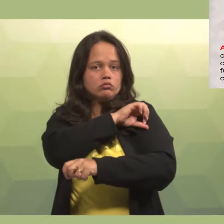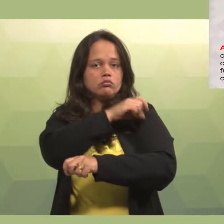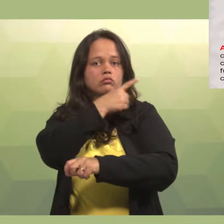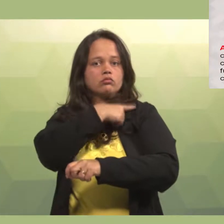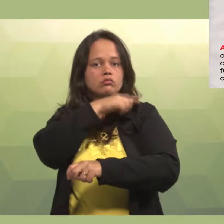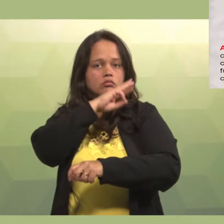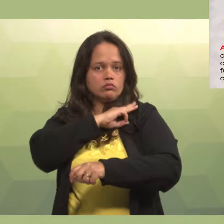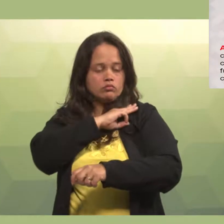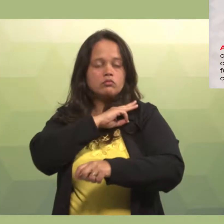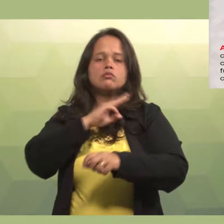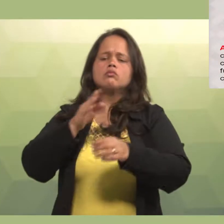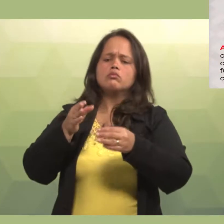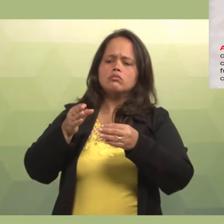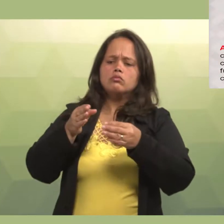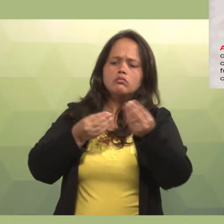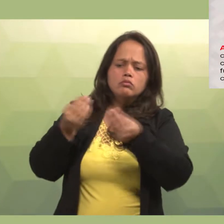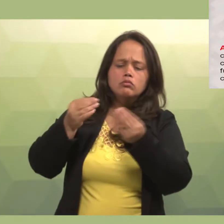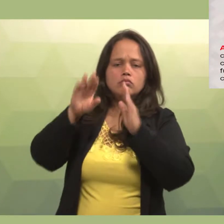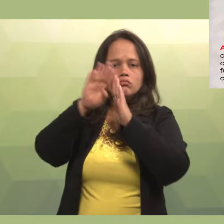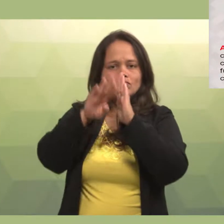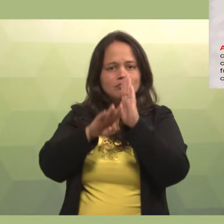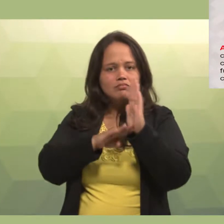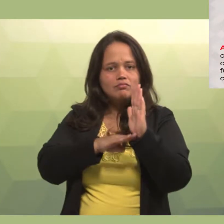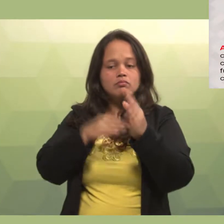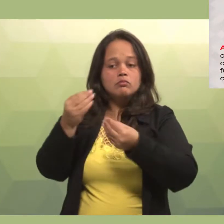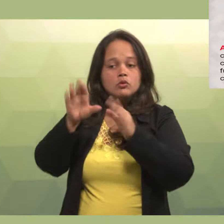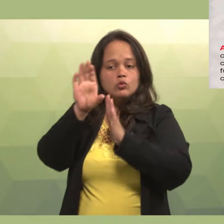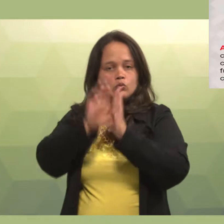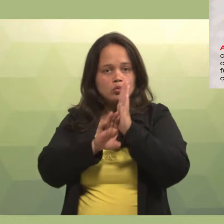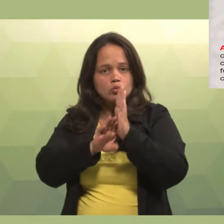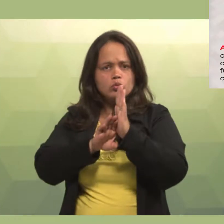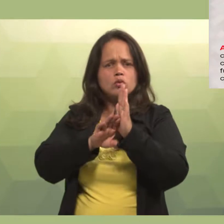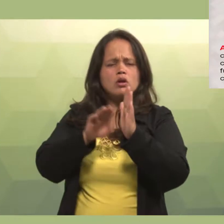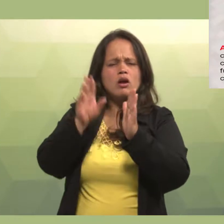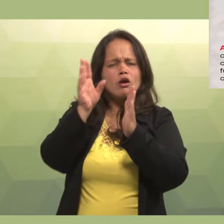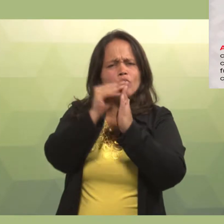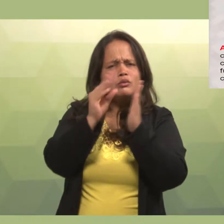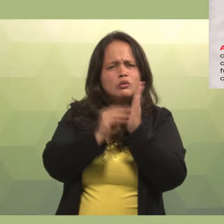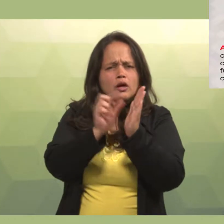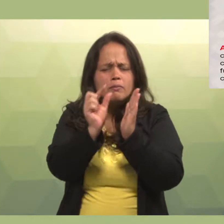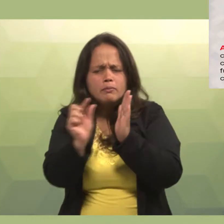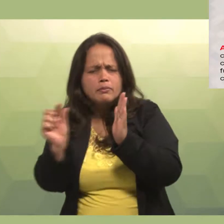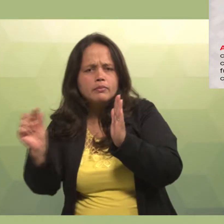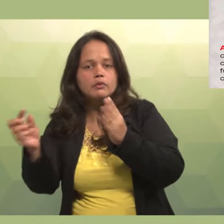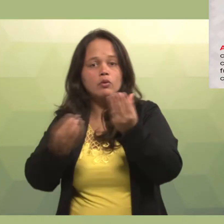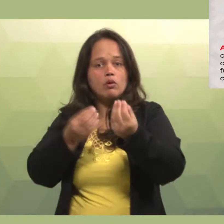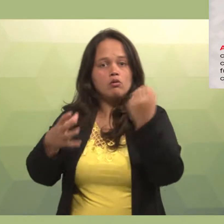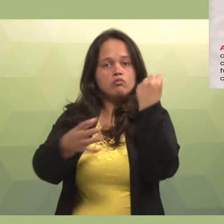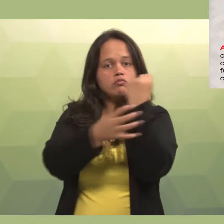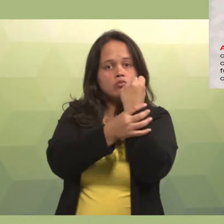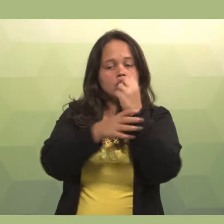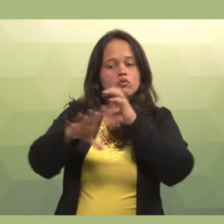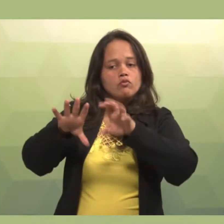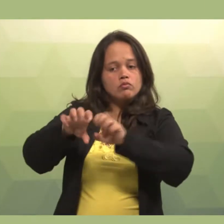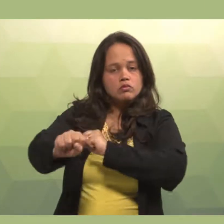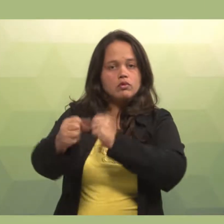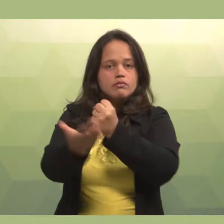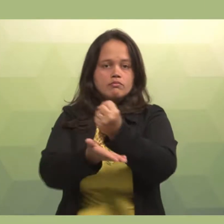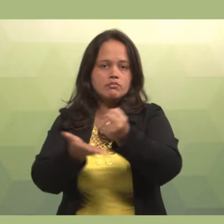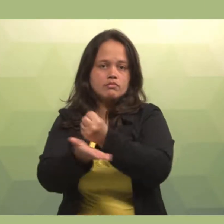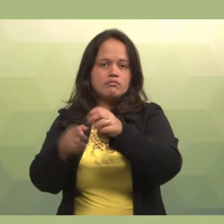nortearão os currículos e os seus conteúdos mínimos, de modo a assegurar a formação básica comum.